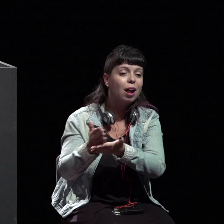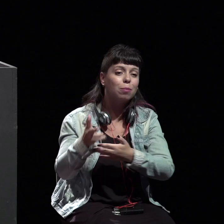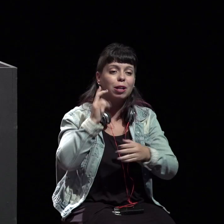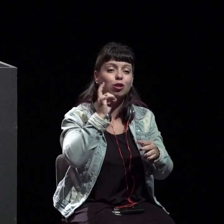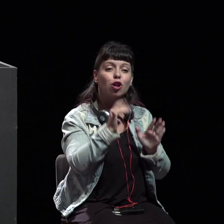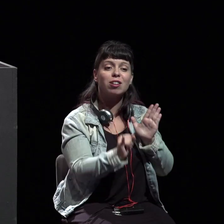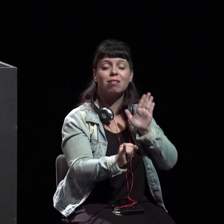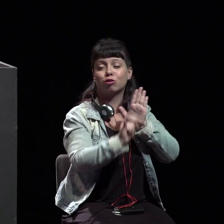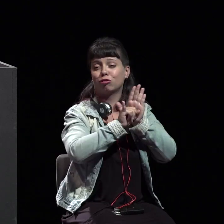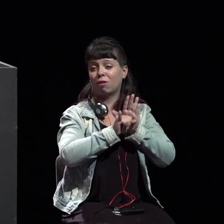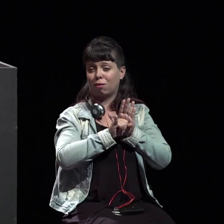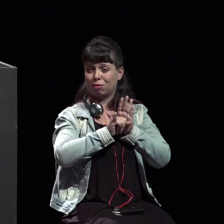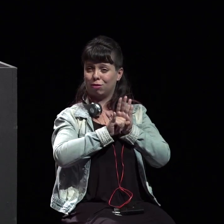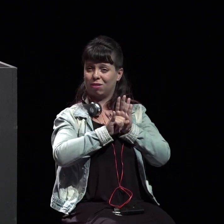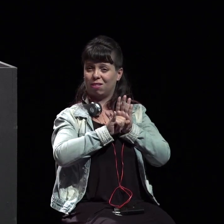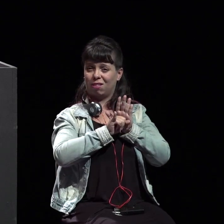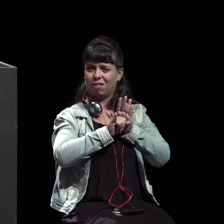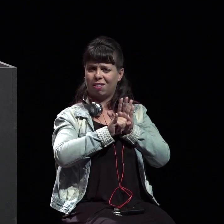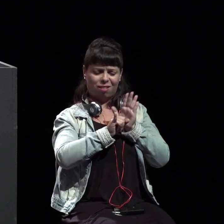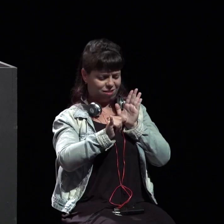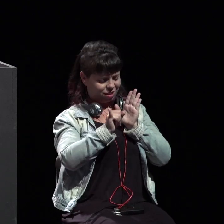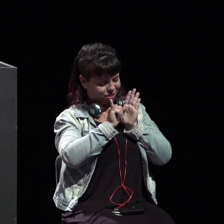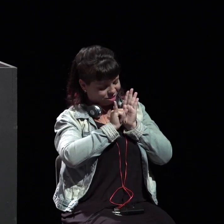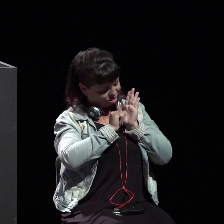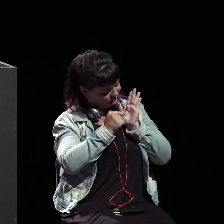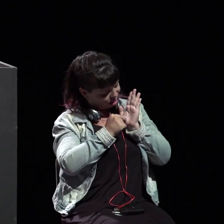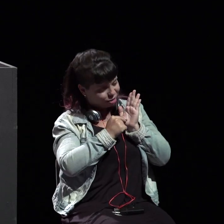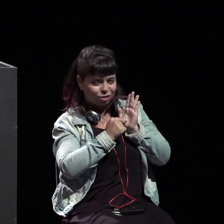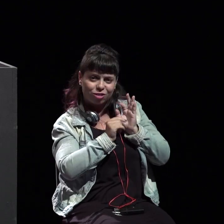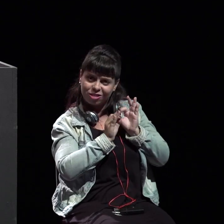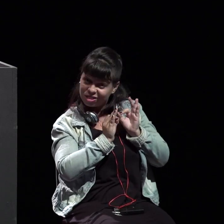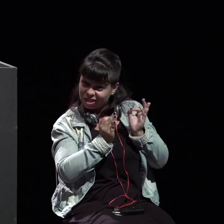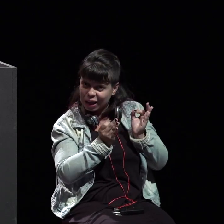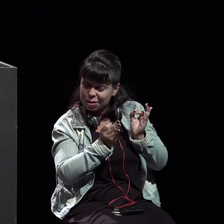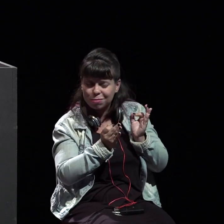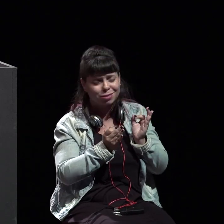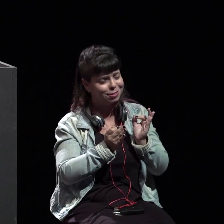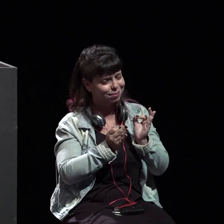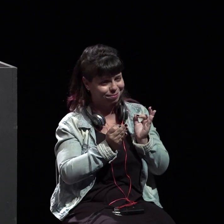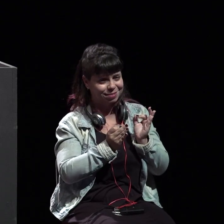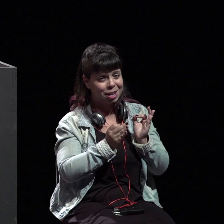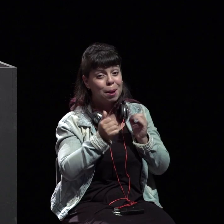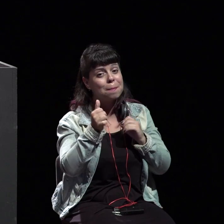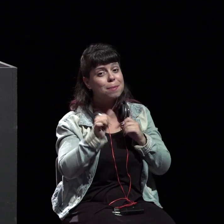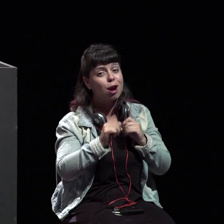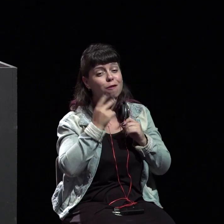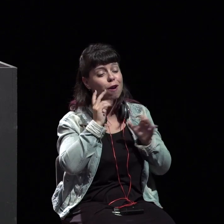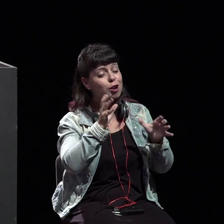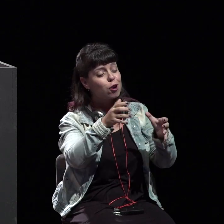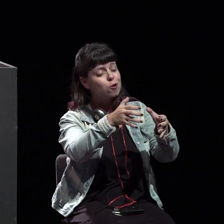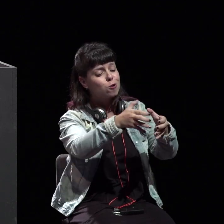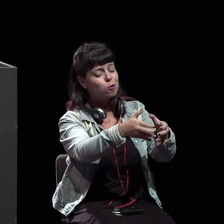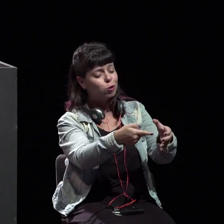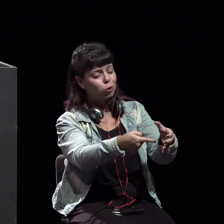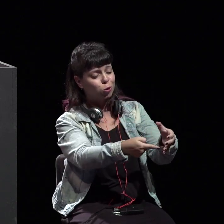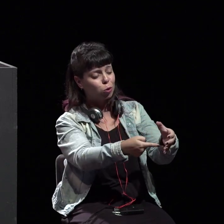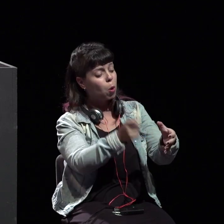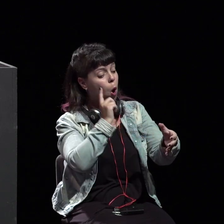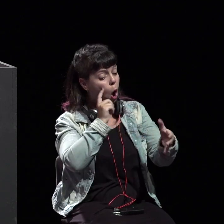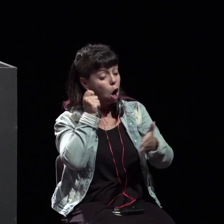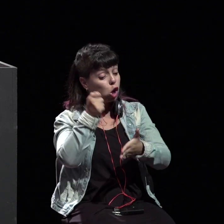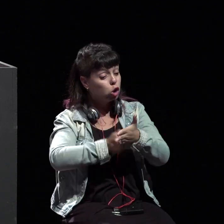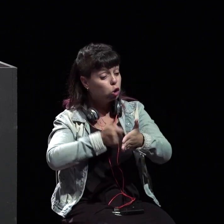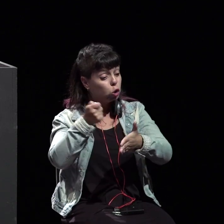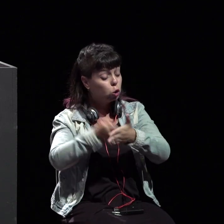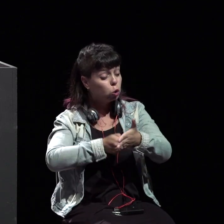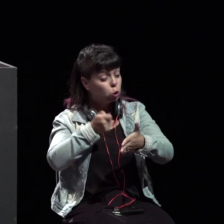se identidade fosse pouca coisa. Pior, acusam esses grupos de desviarem a luta